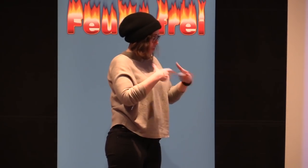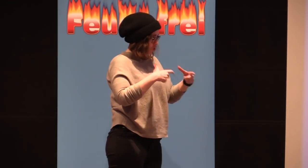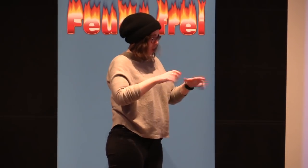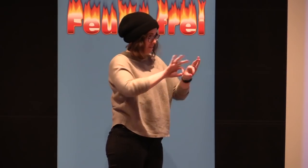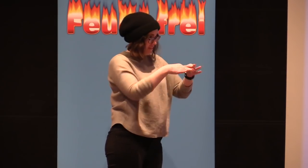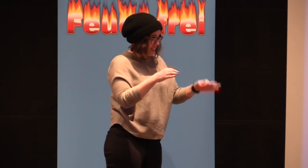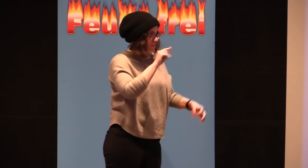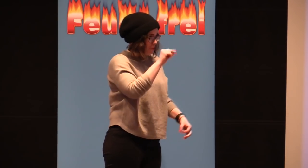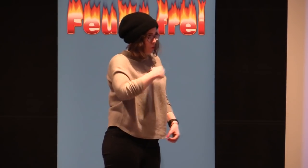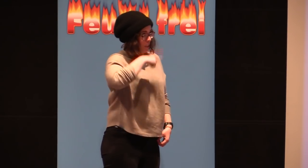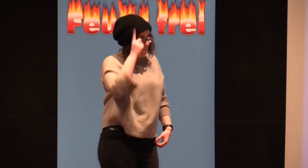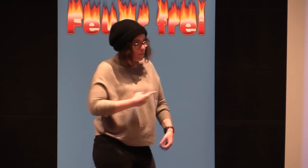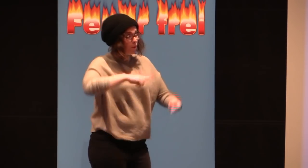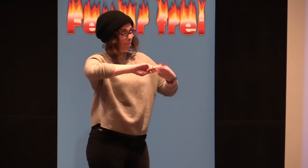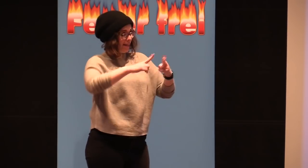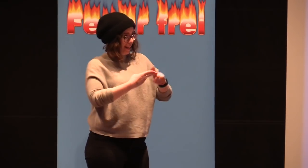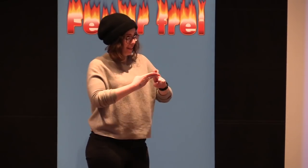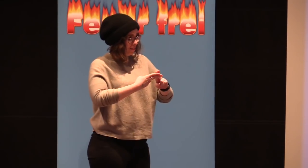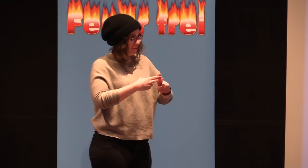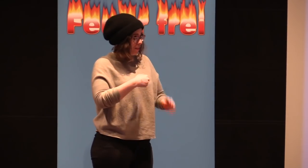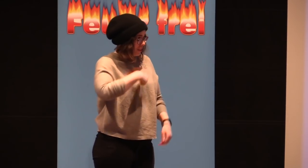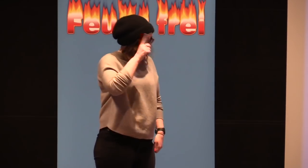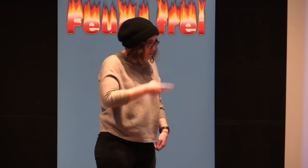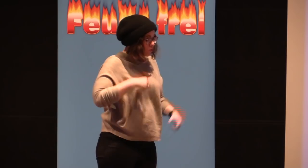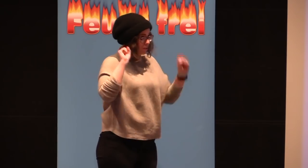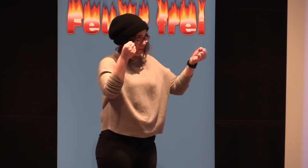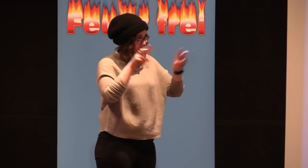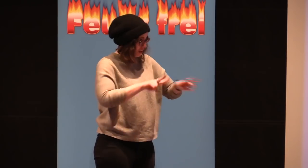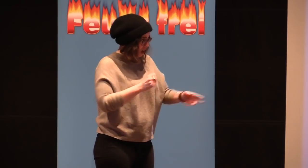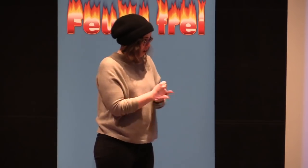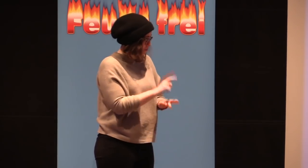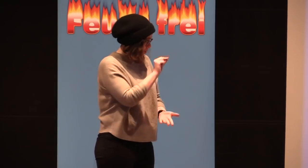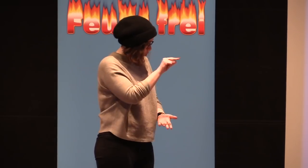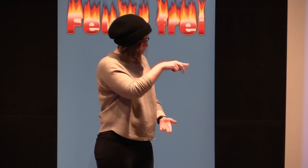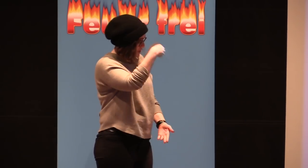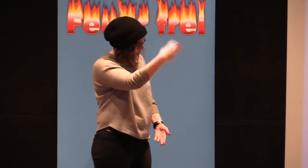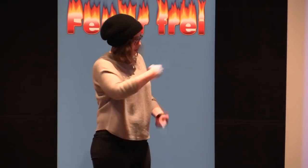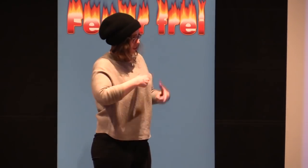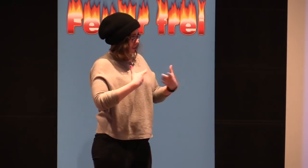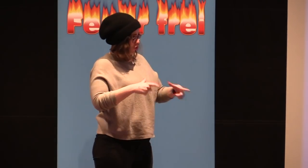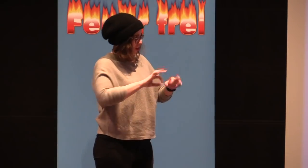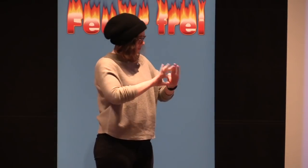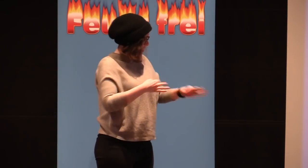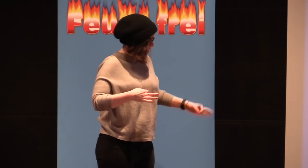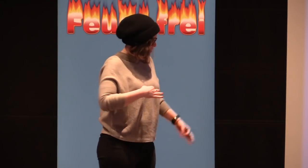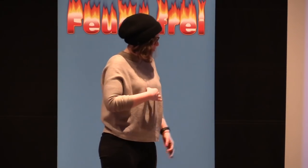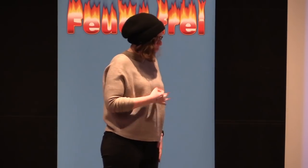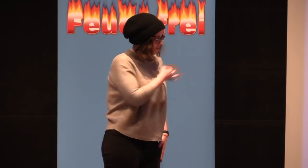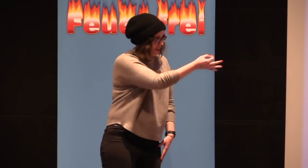Leute noch gesellschaftsfähig? Das heißt also, um gesellschaftsfähig zu sein, muss ich Mitglied sein, muss ich ein